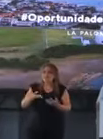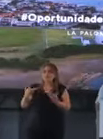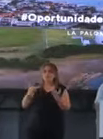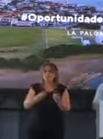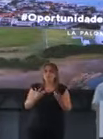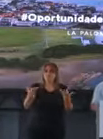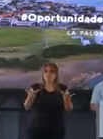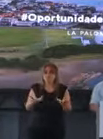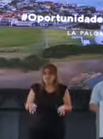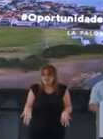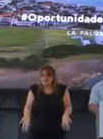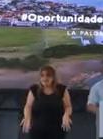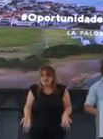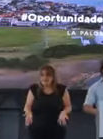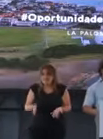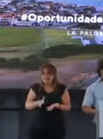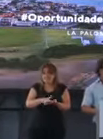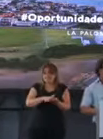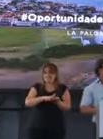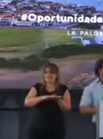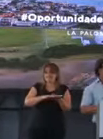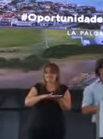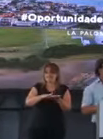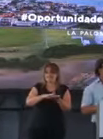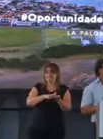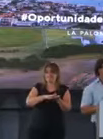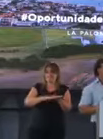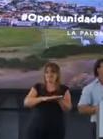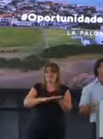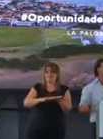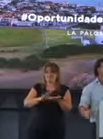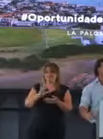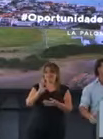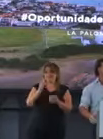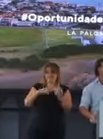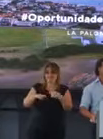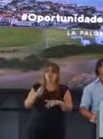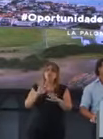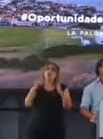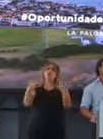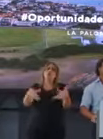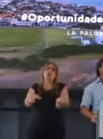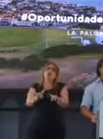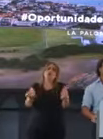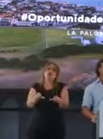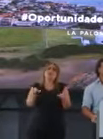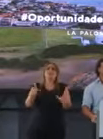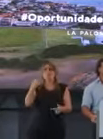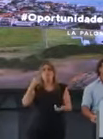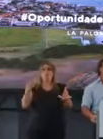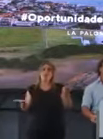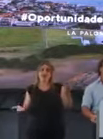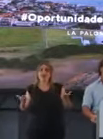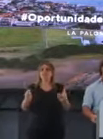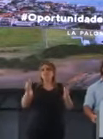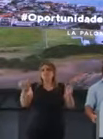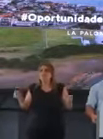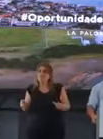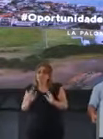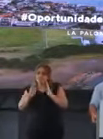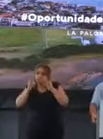Hoy ya nada queda de eso. Yo no quiero hacer un balance actividad por